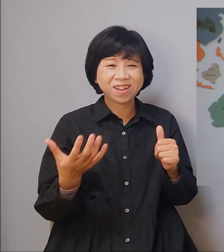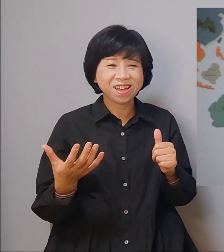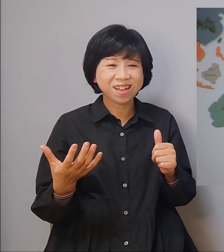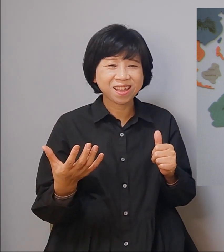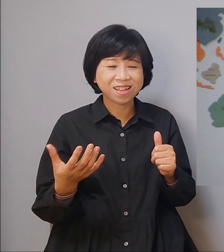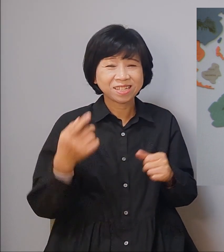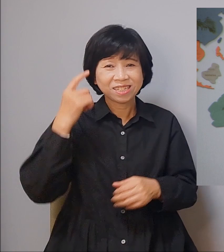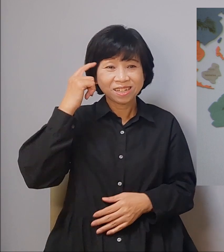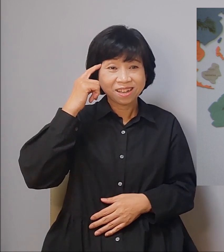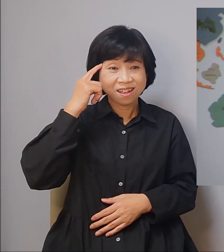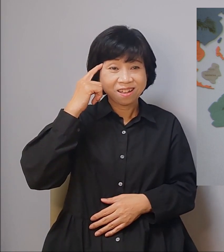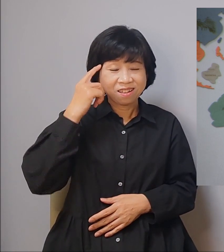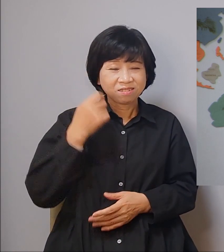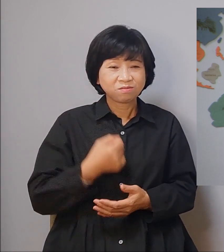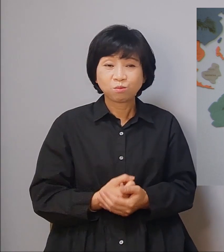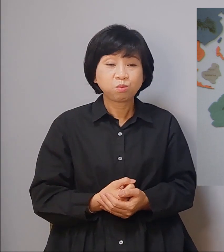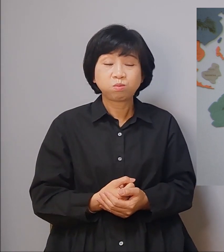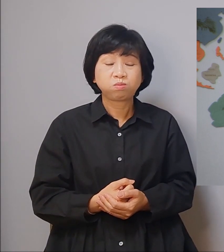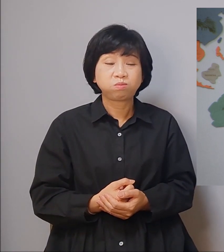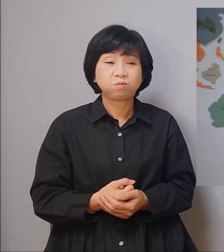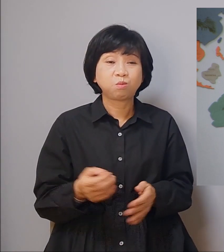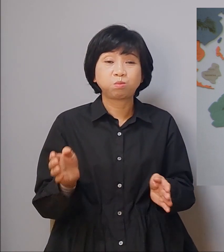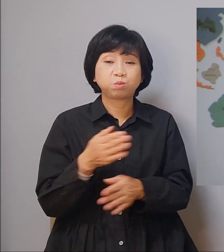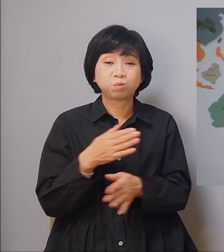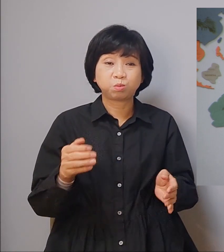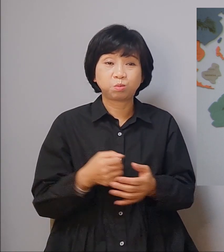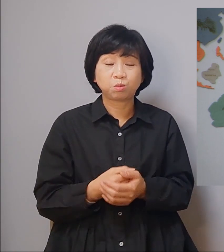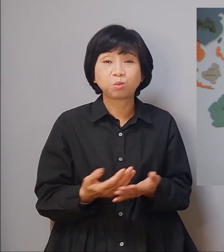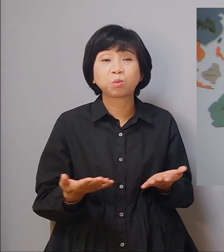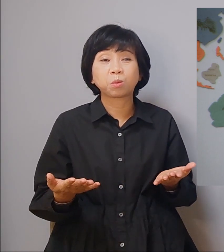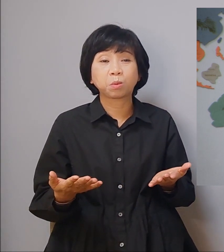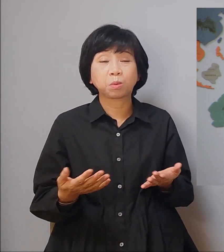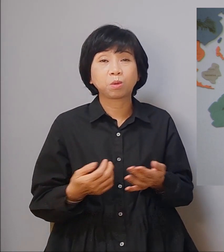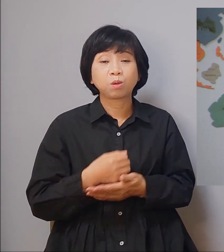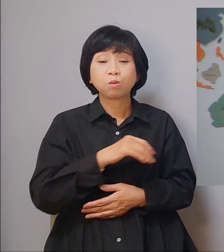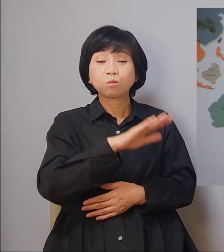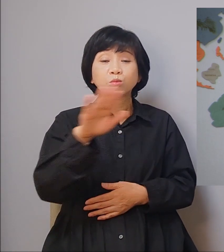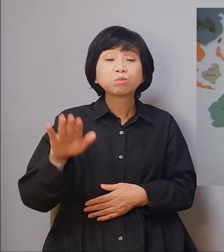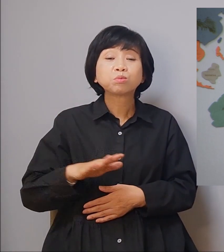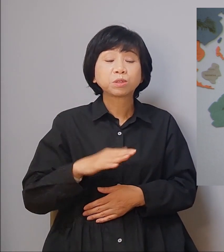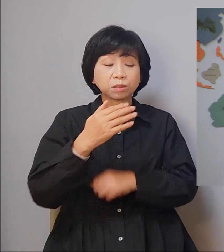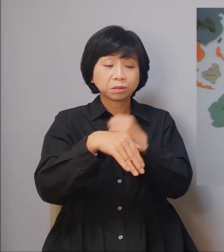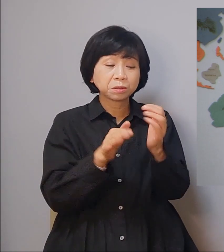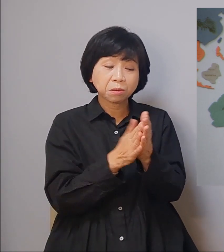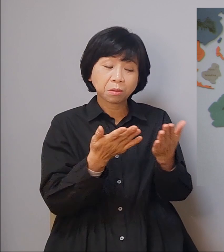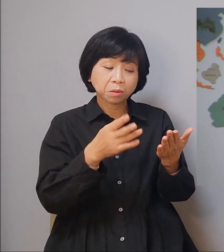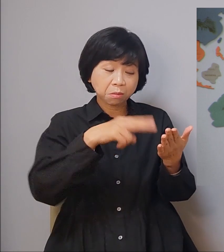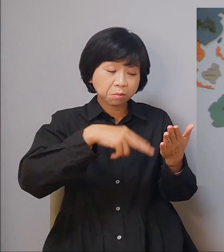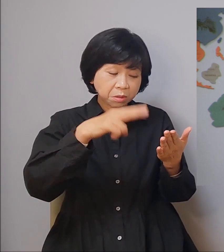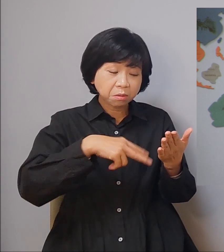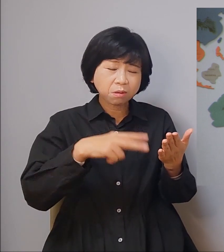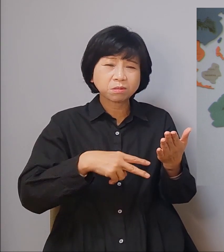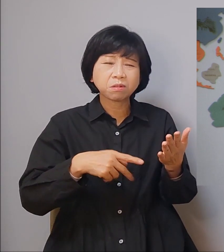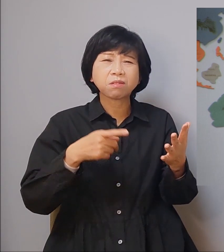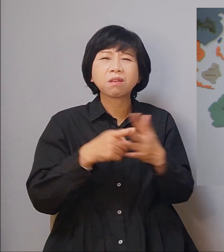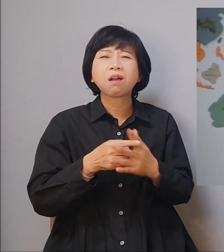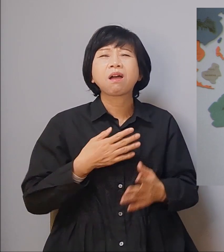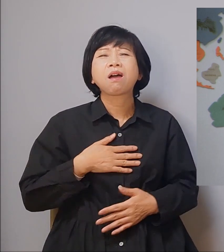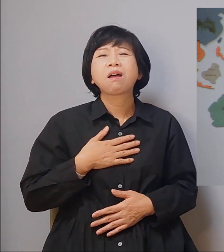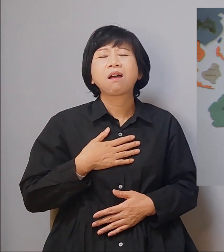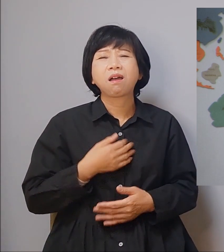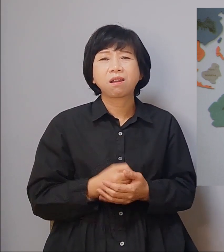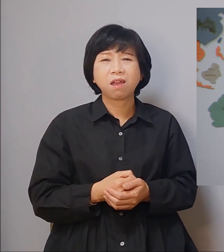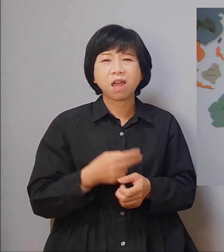꾸게 되고 다시 술 맡은 간원장의 요셉을 기억해서 바로 왕을 통해서 요셉이 궁으로